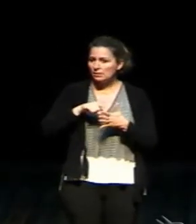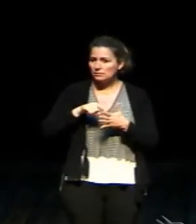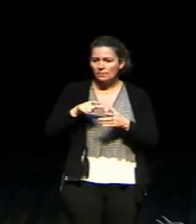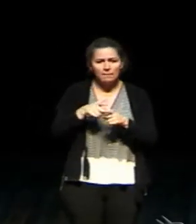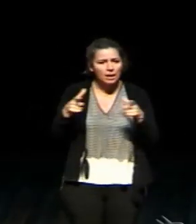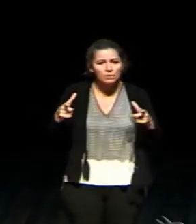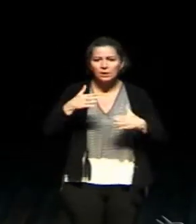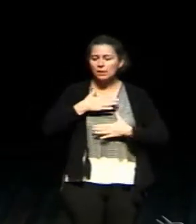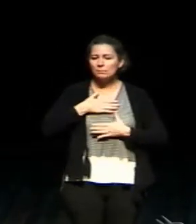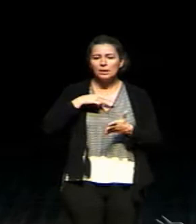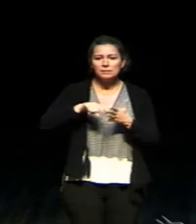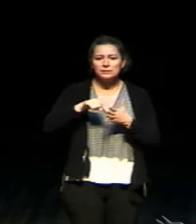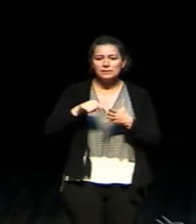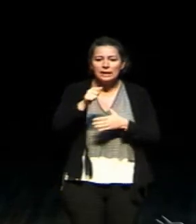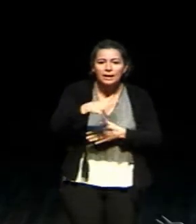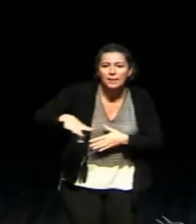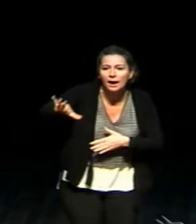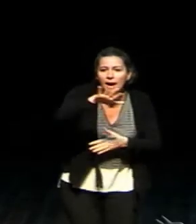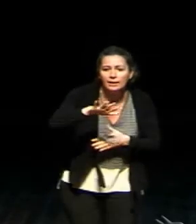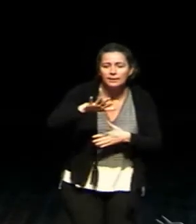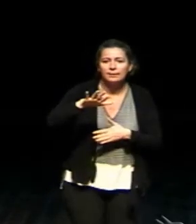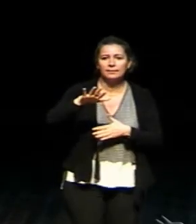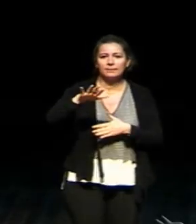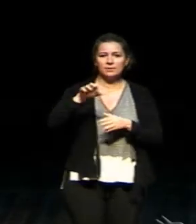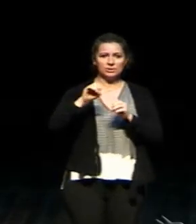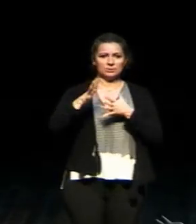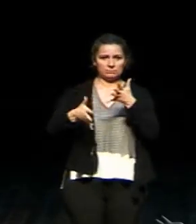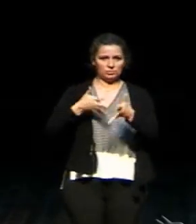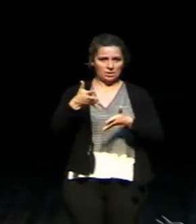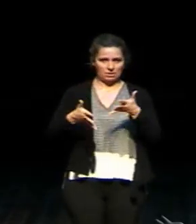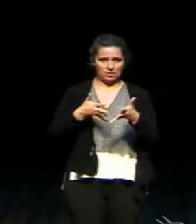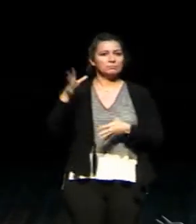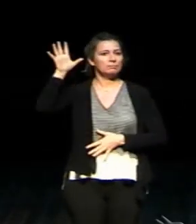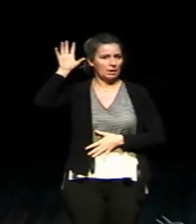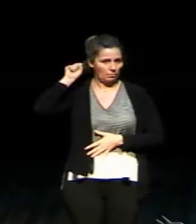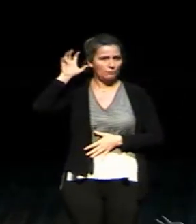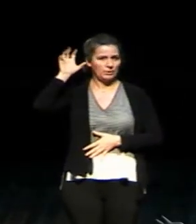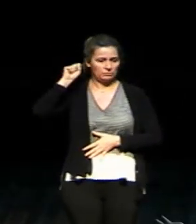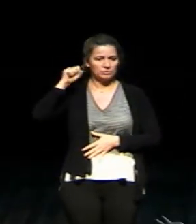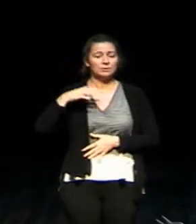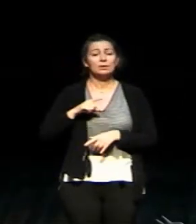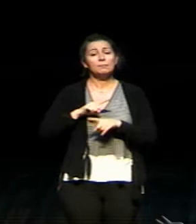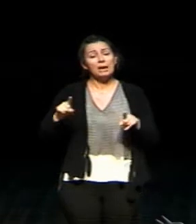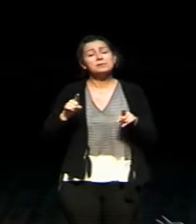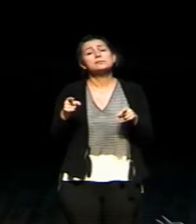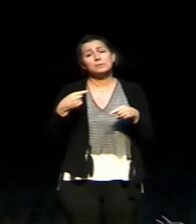E a minha pesquisa tem relação ao ensino de Libras para ouvintes. O ensino como língua adicional